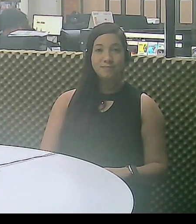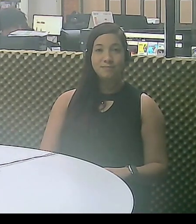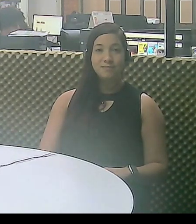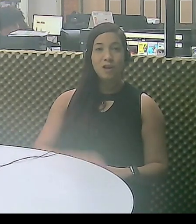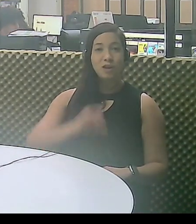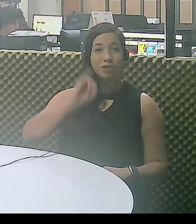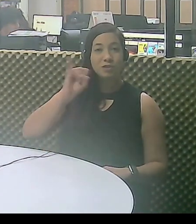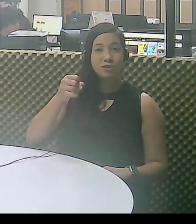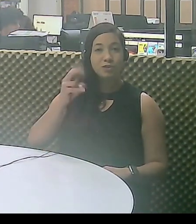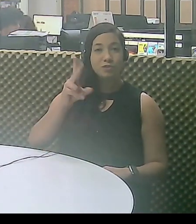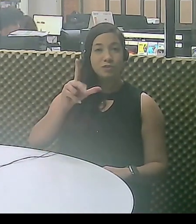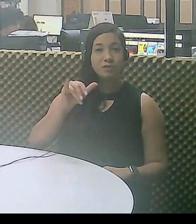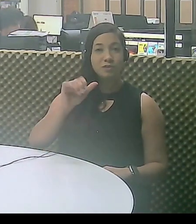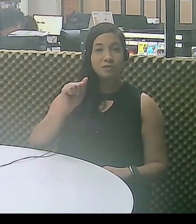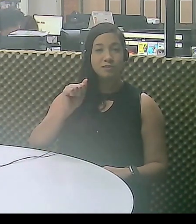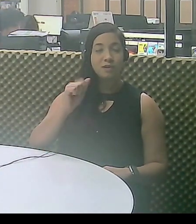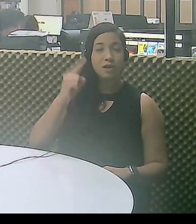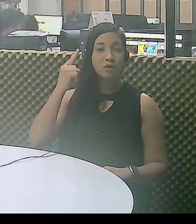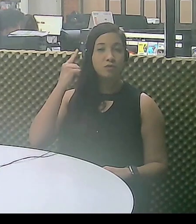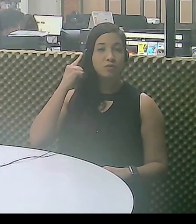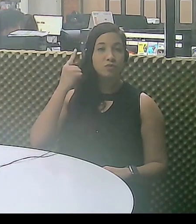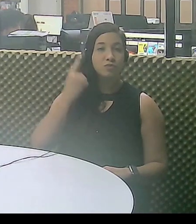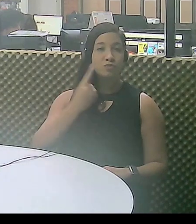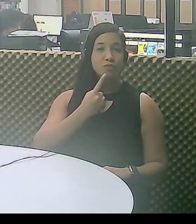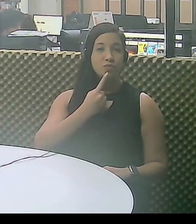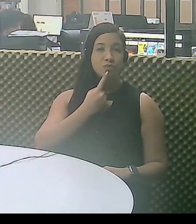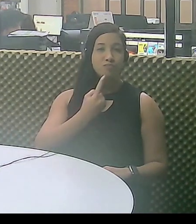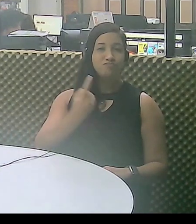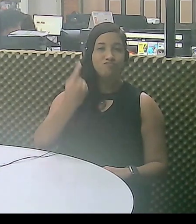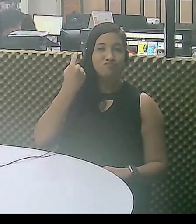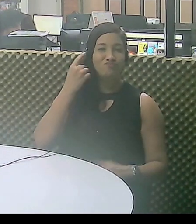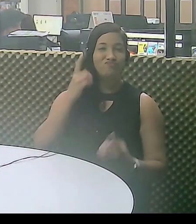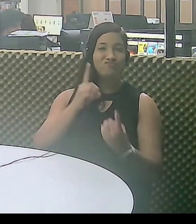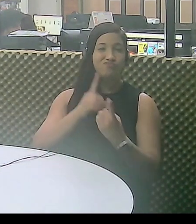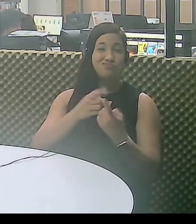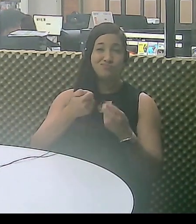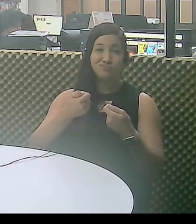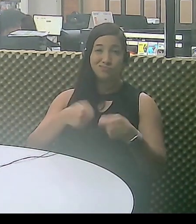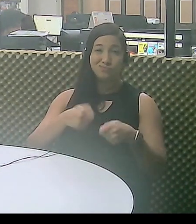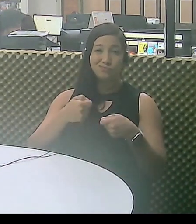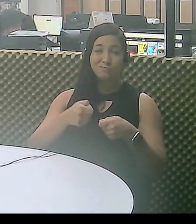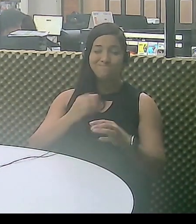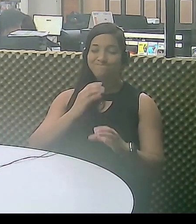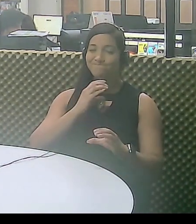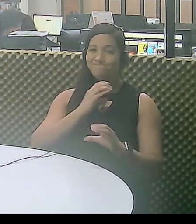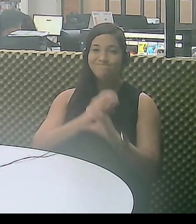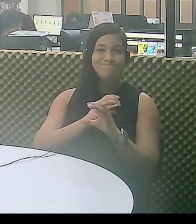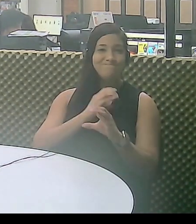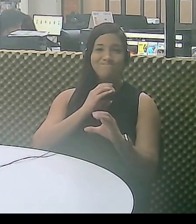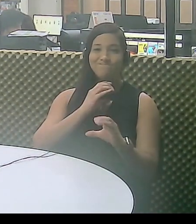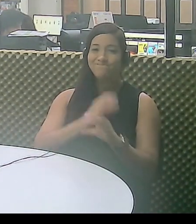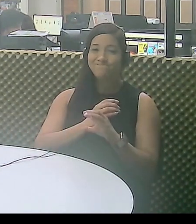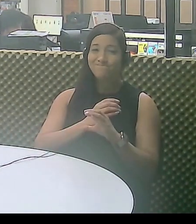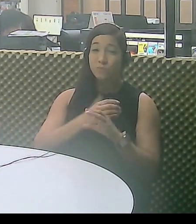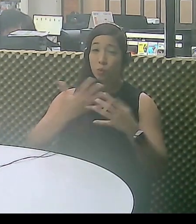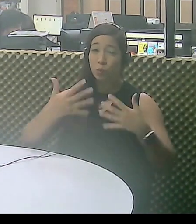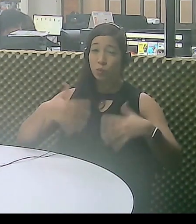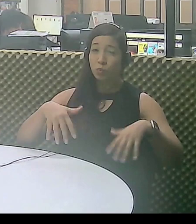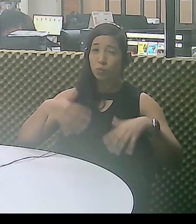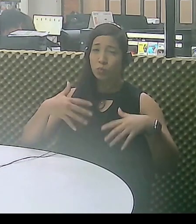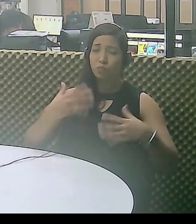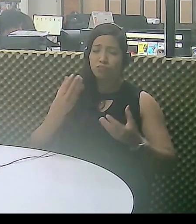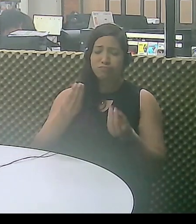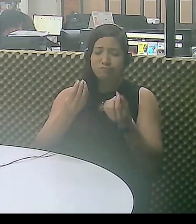Esta é a Júlia, uma deficiente auditiva que, quando precisava de um atendimento médico, enfrentava uma situação crítica. Como